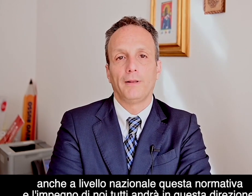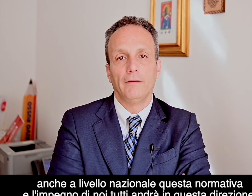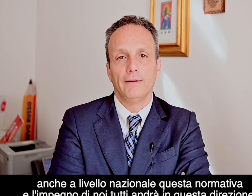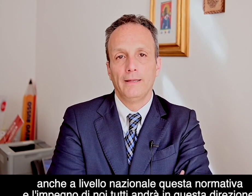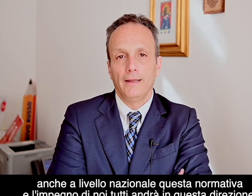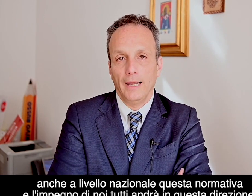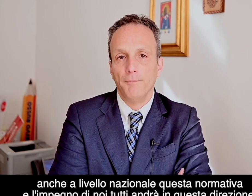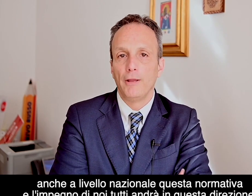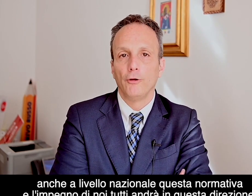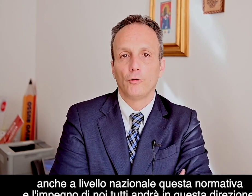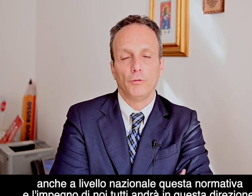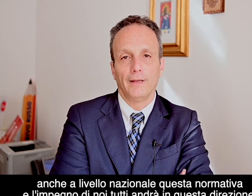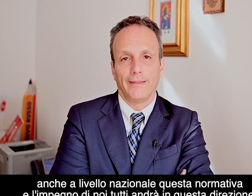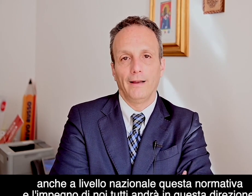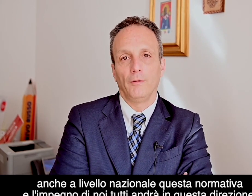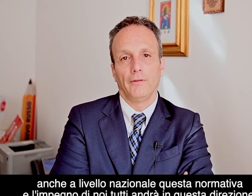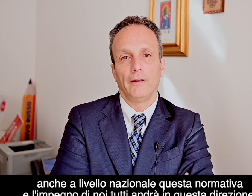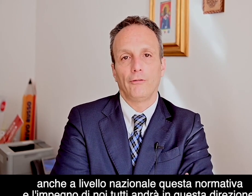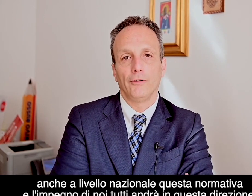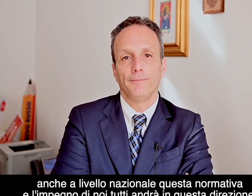è l'impegno di noi tutti andrà in questa direzione